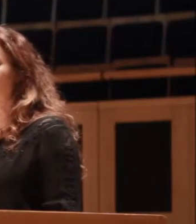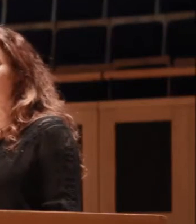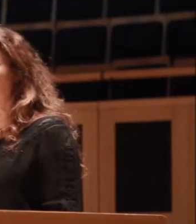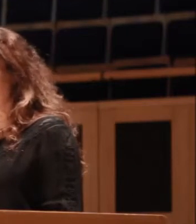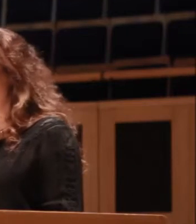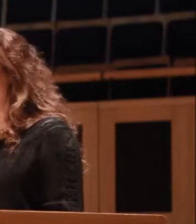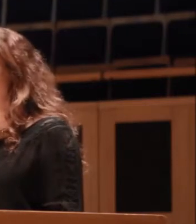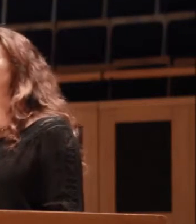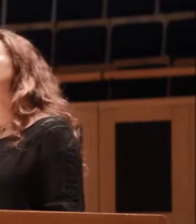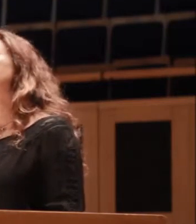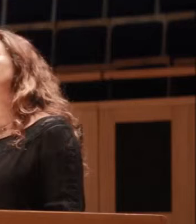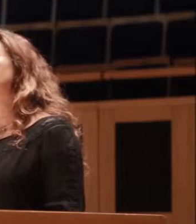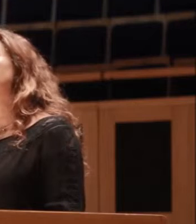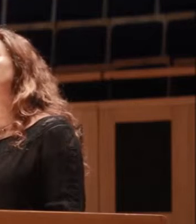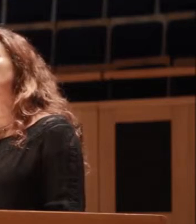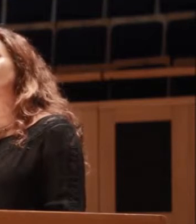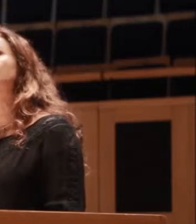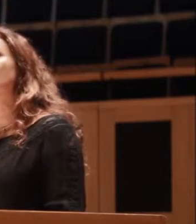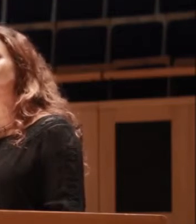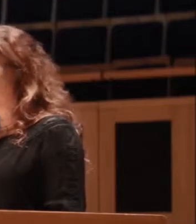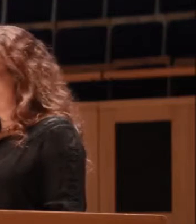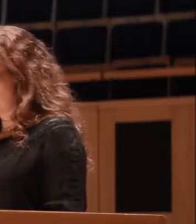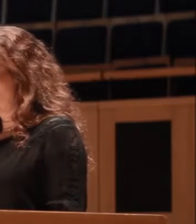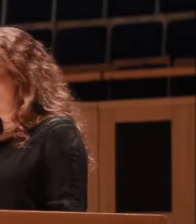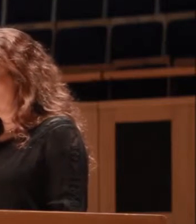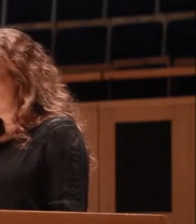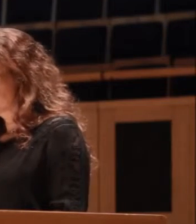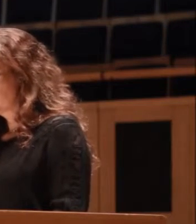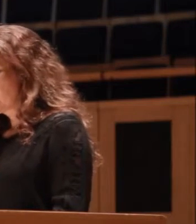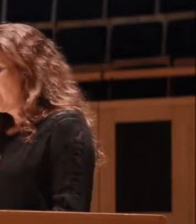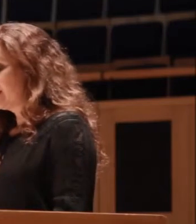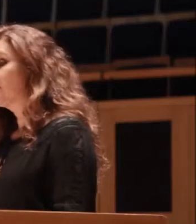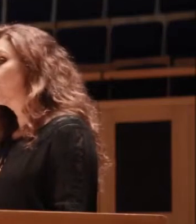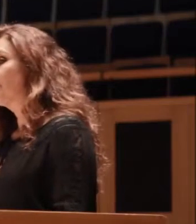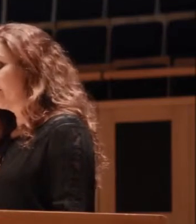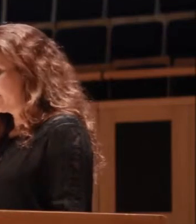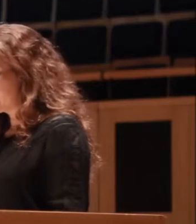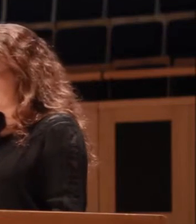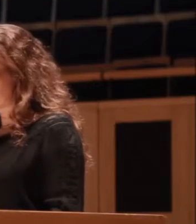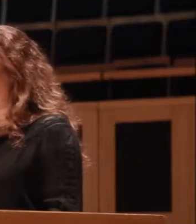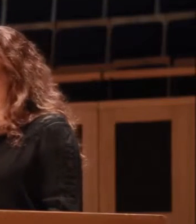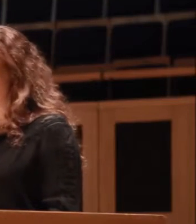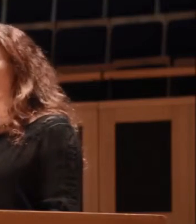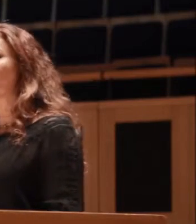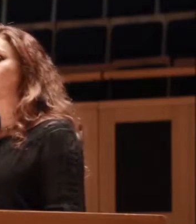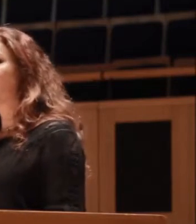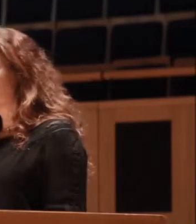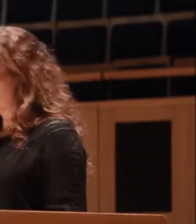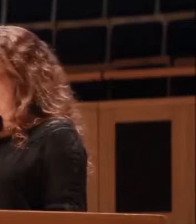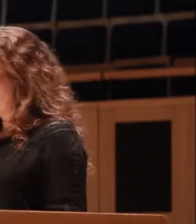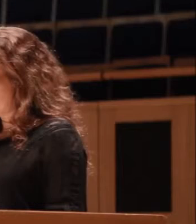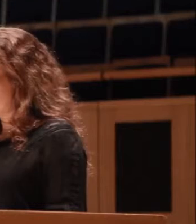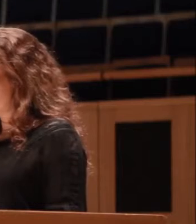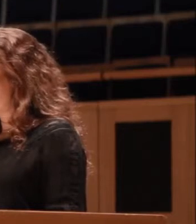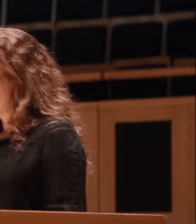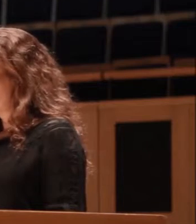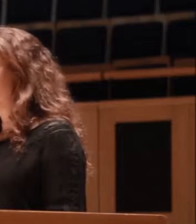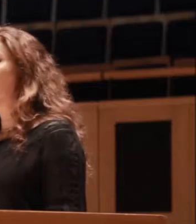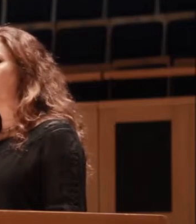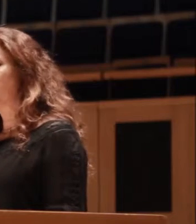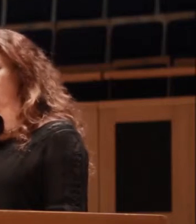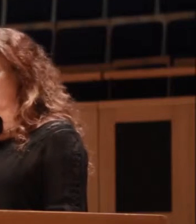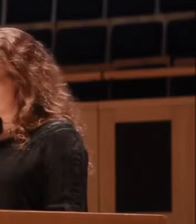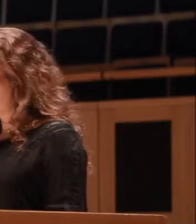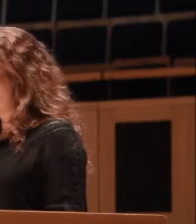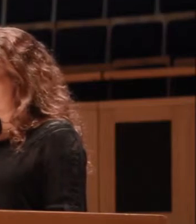para o amadurecimento e para a perpetuação do diálogo. Essas conferências são potentes ferramentas